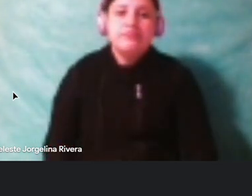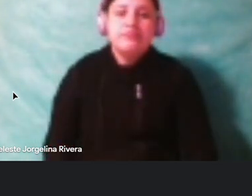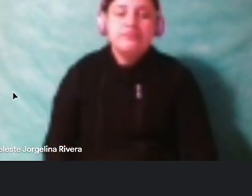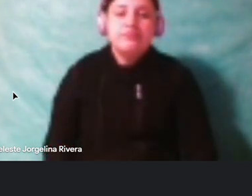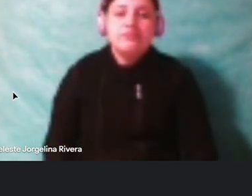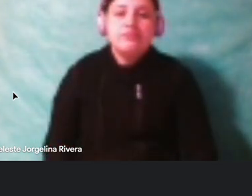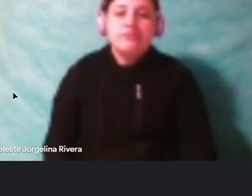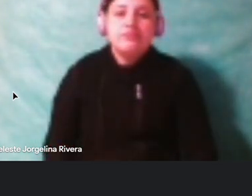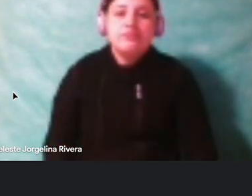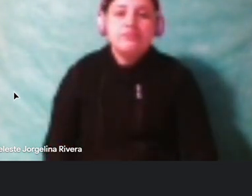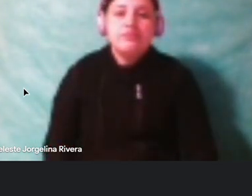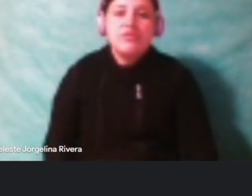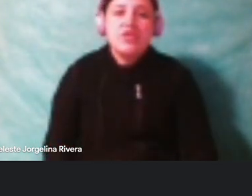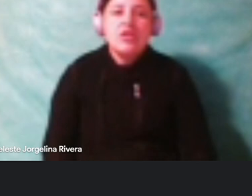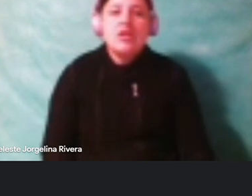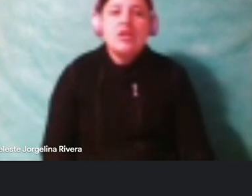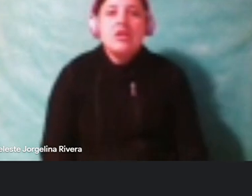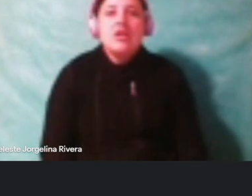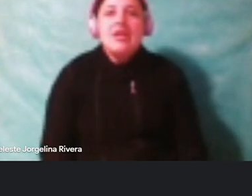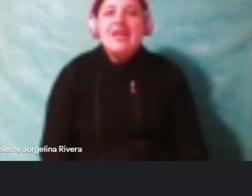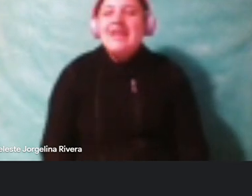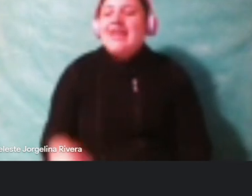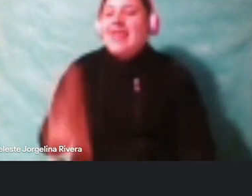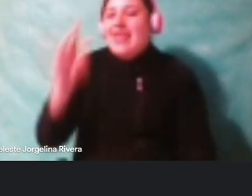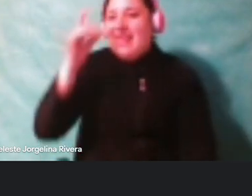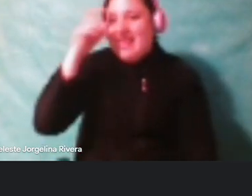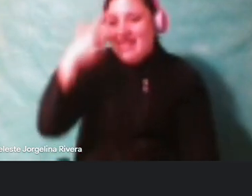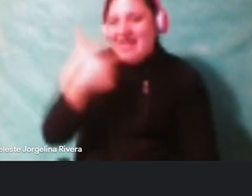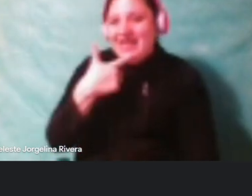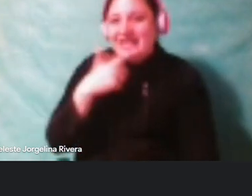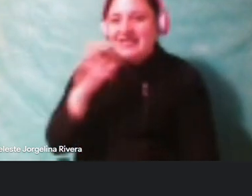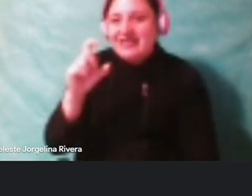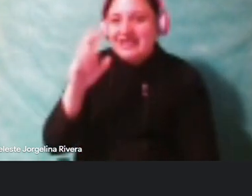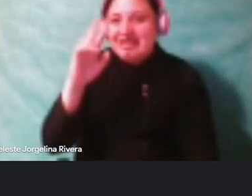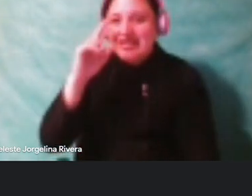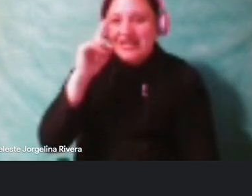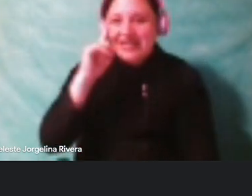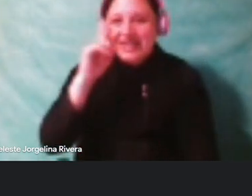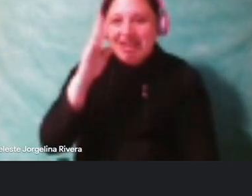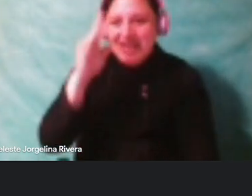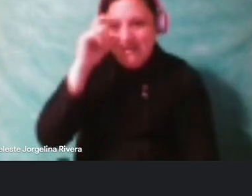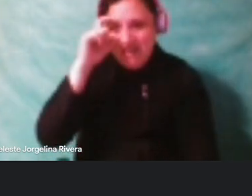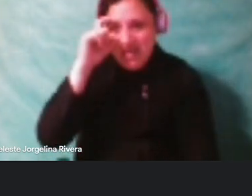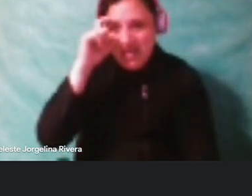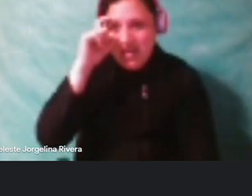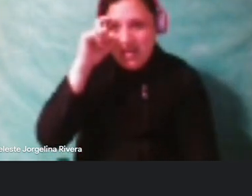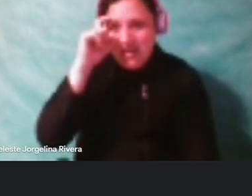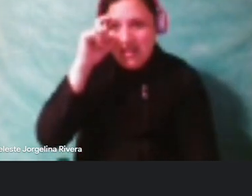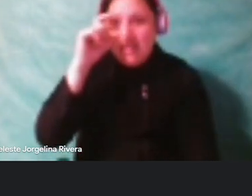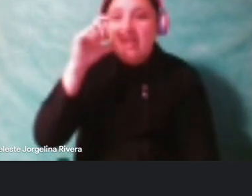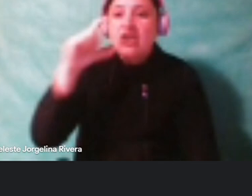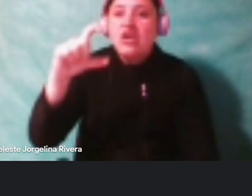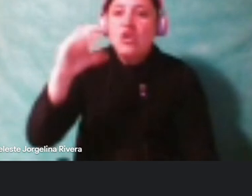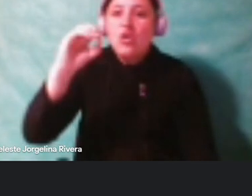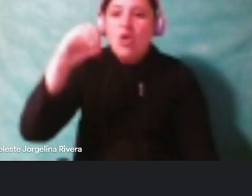Descripta como describe, máquinas. Describe como máquinas.